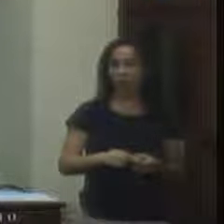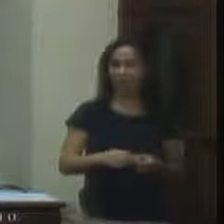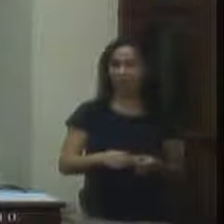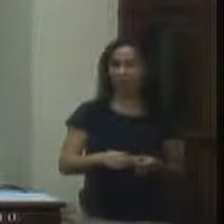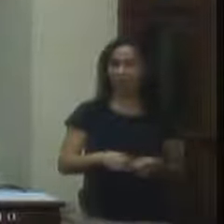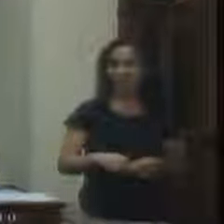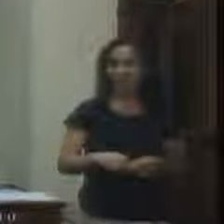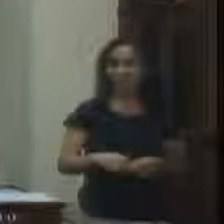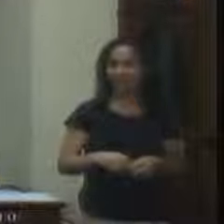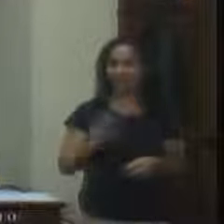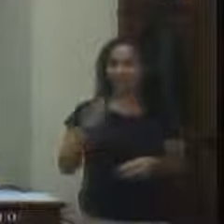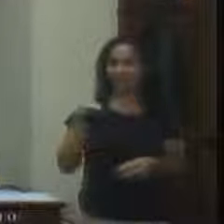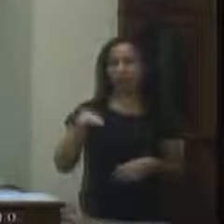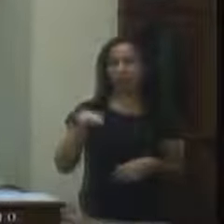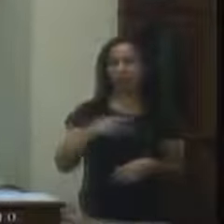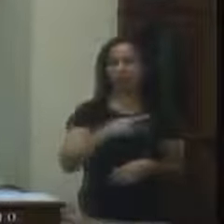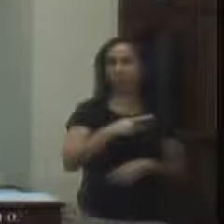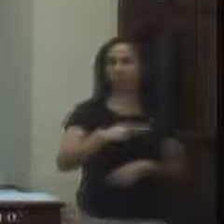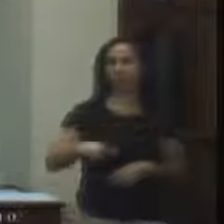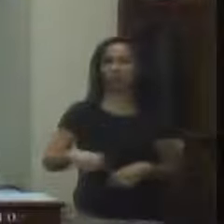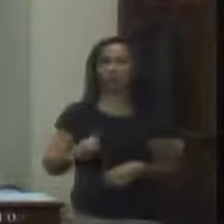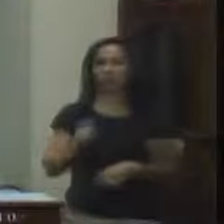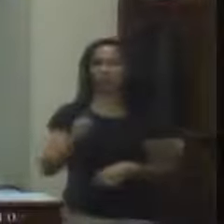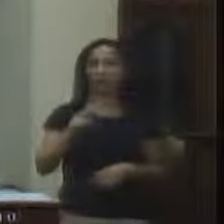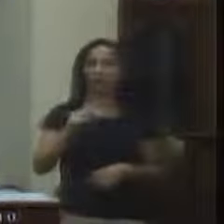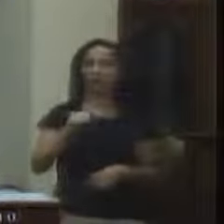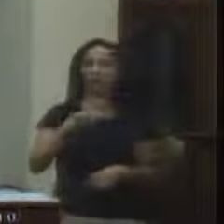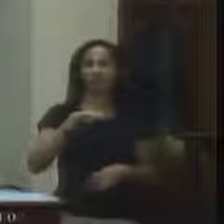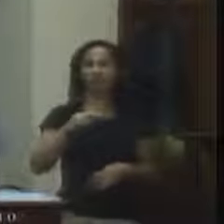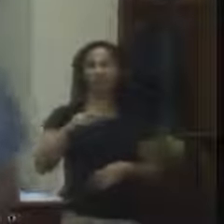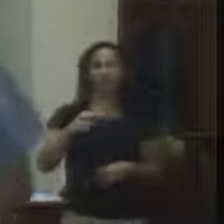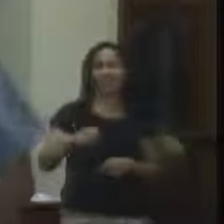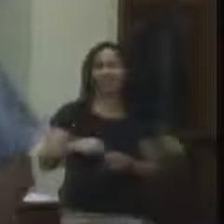3 minutos para o presidente da Critur.